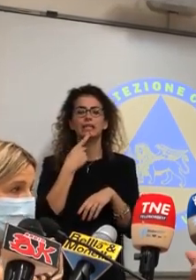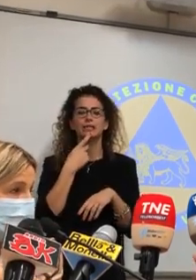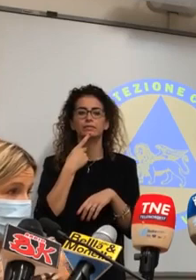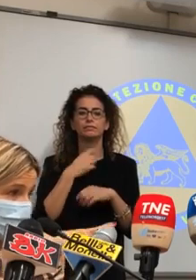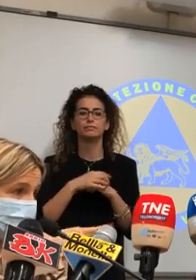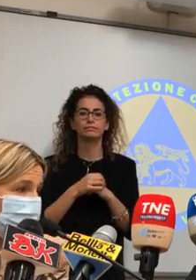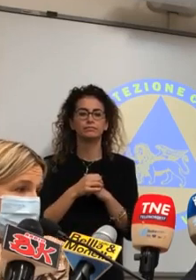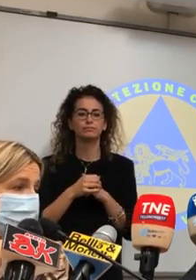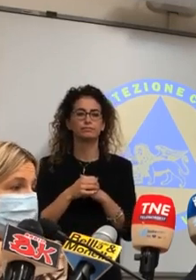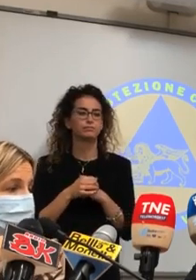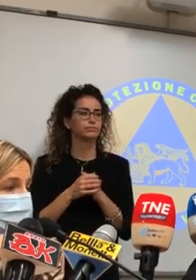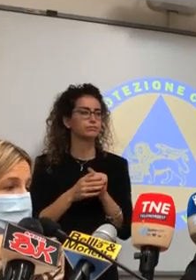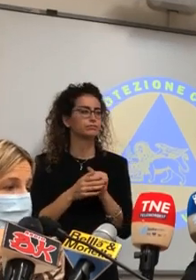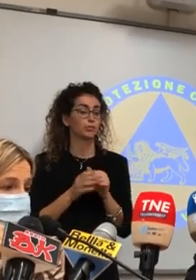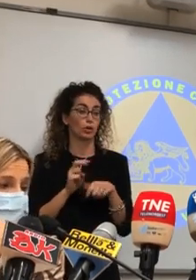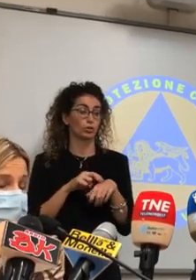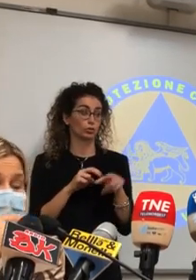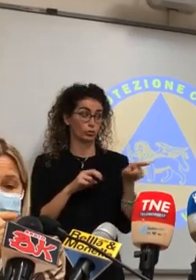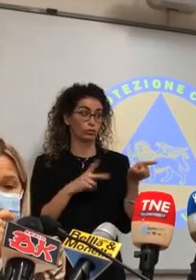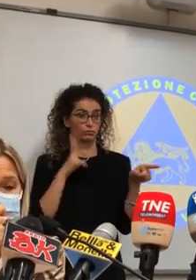Sì, diciamo